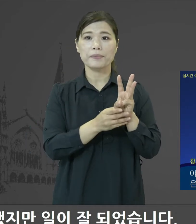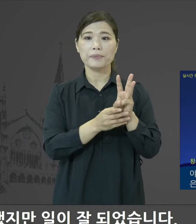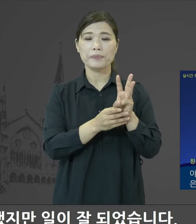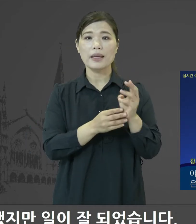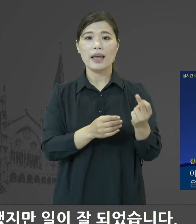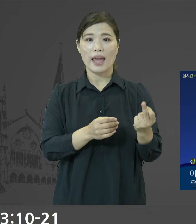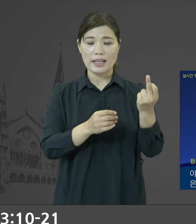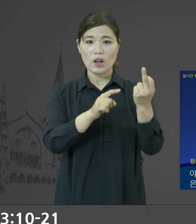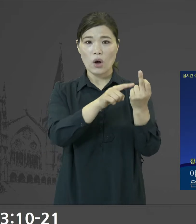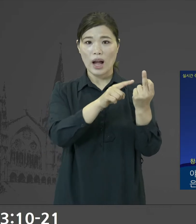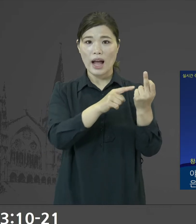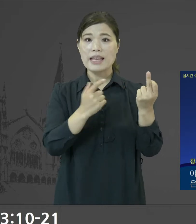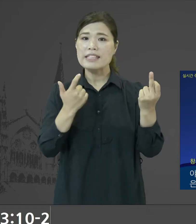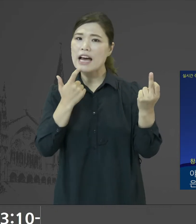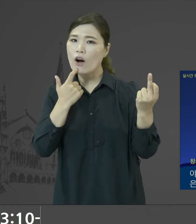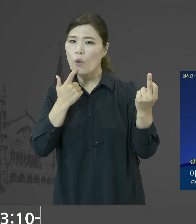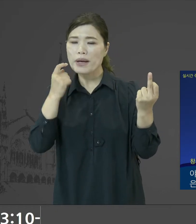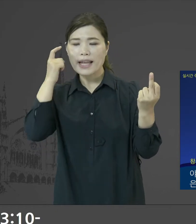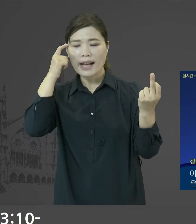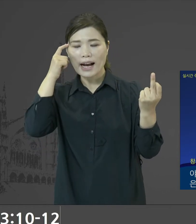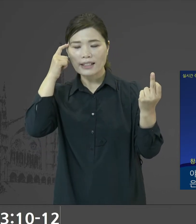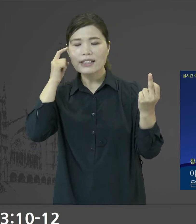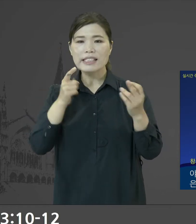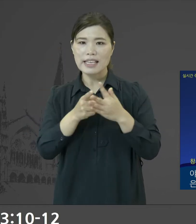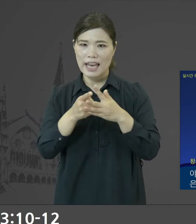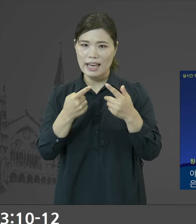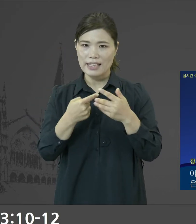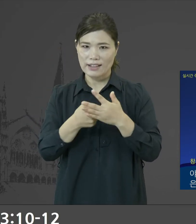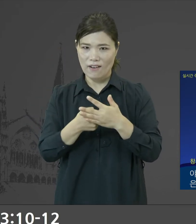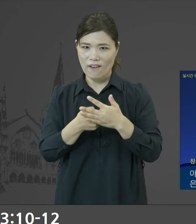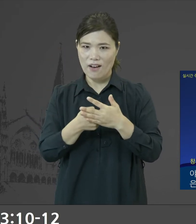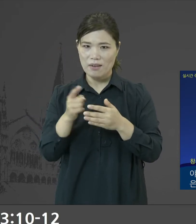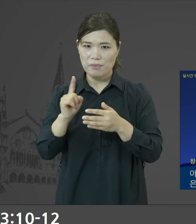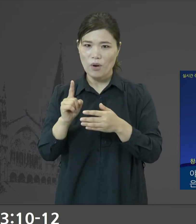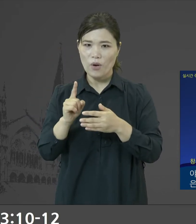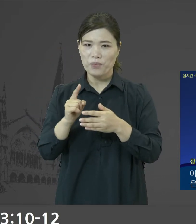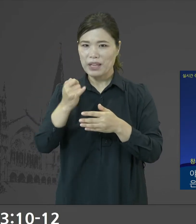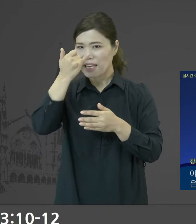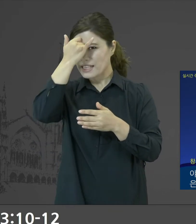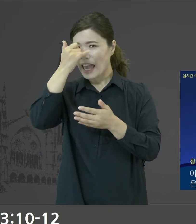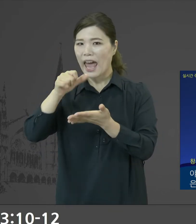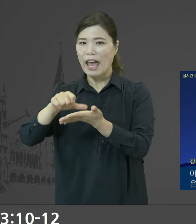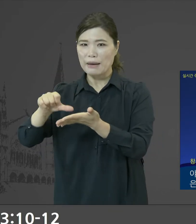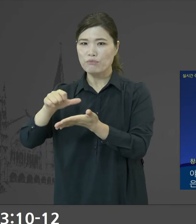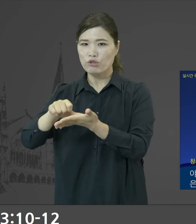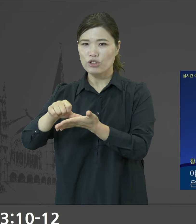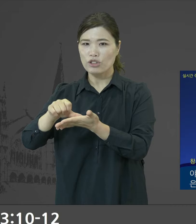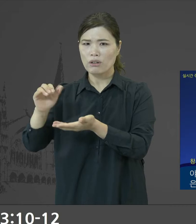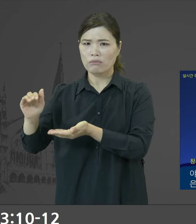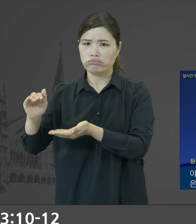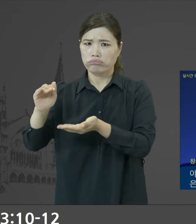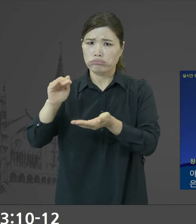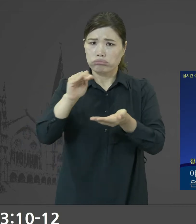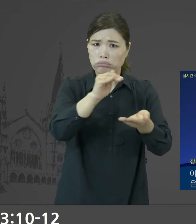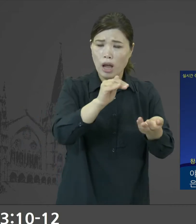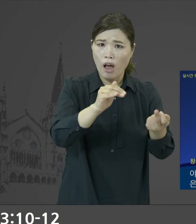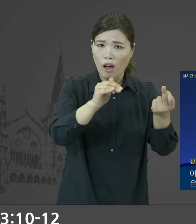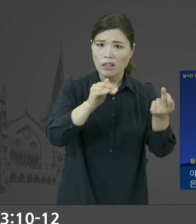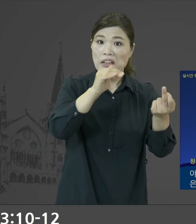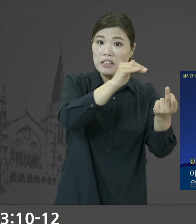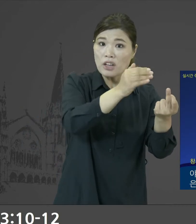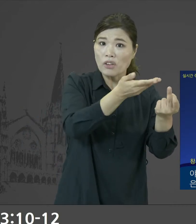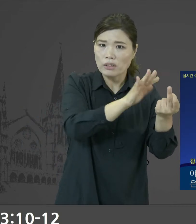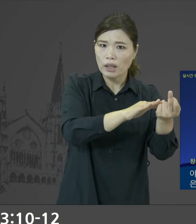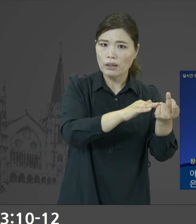에서가 야곱의 뜻을 이해해서 야곱이 가져온 예물을 이제 에서에게 주었는데 에서가 그것을